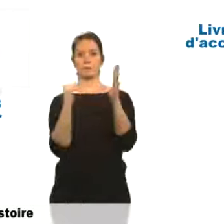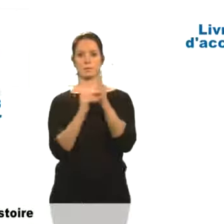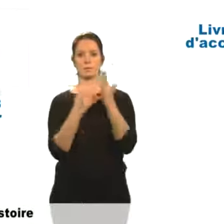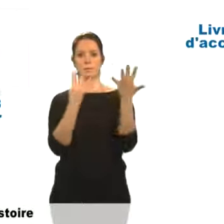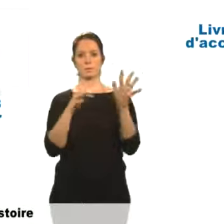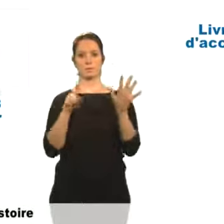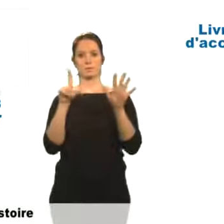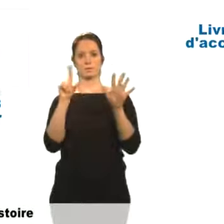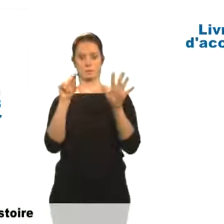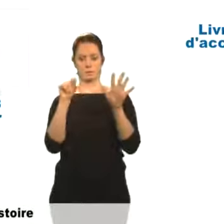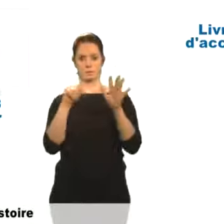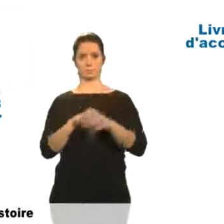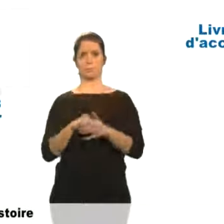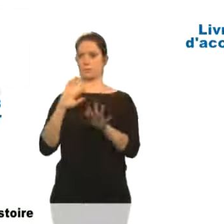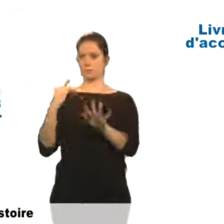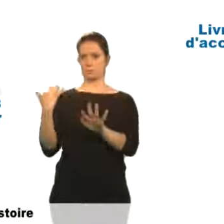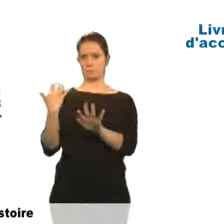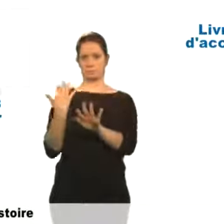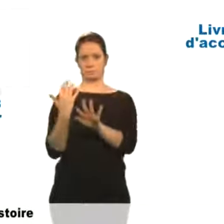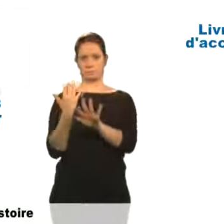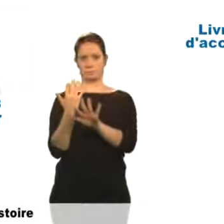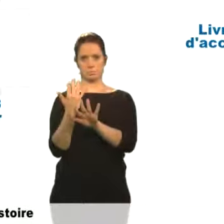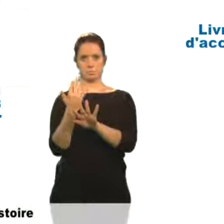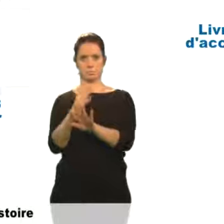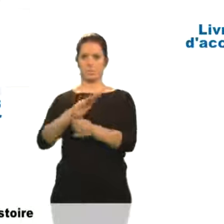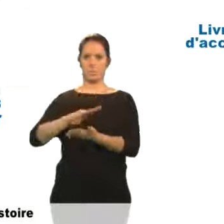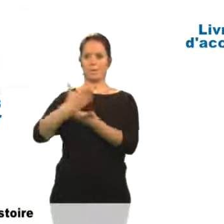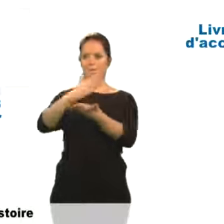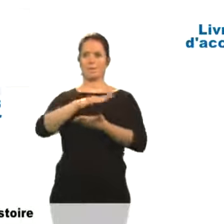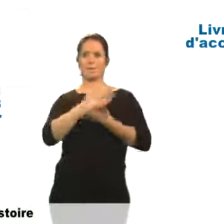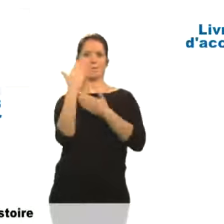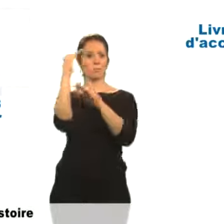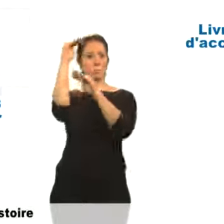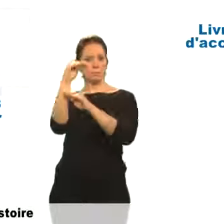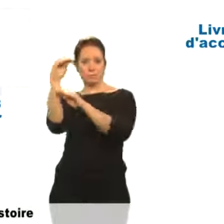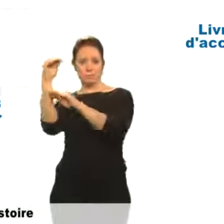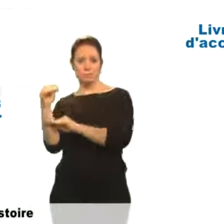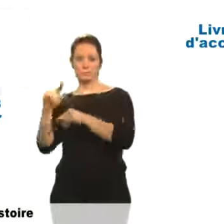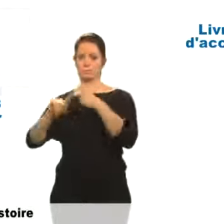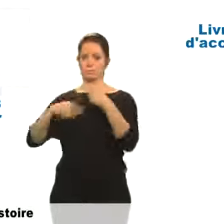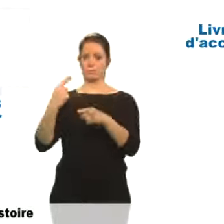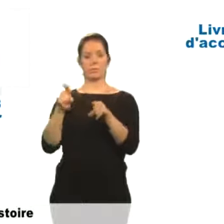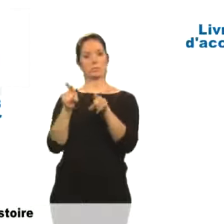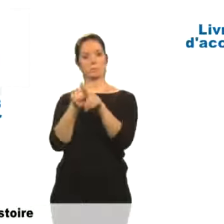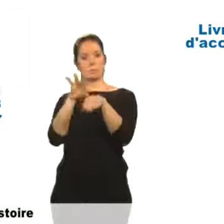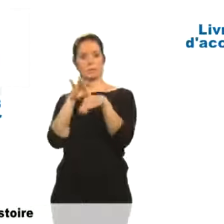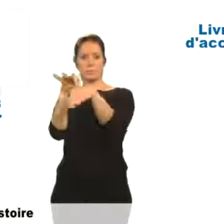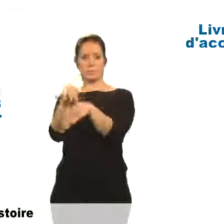1970. Au fil des années, l'assistance et la protection évoluèrent vers l'accompagnement des personnes âgées dans